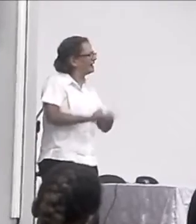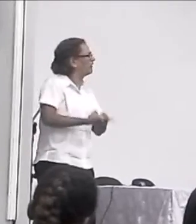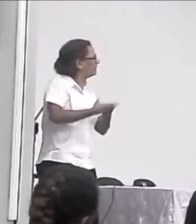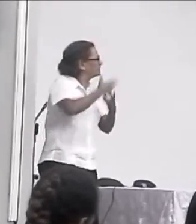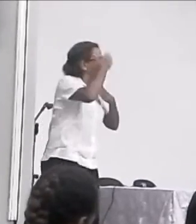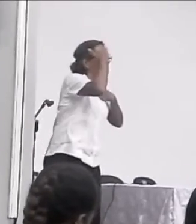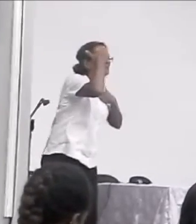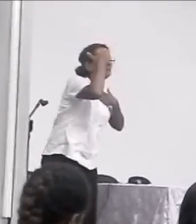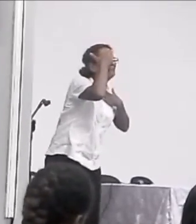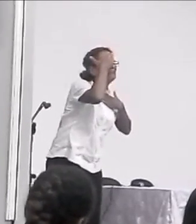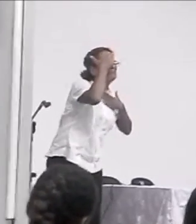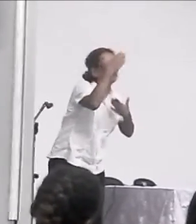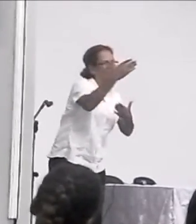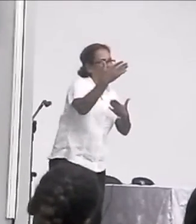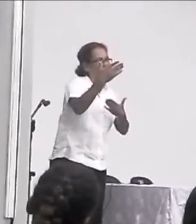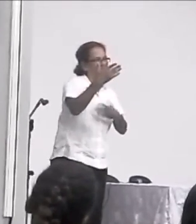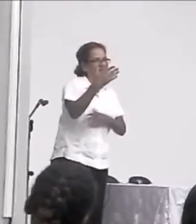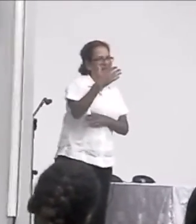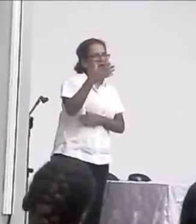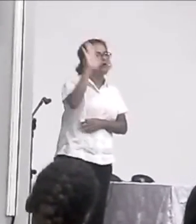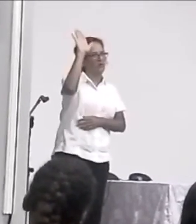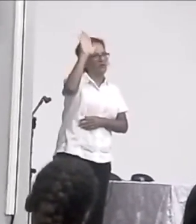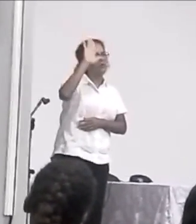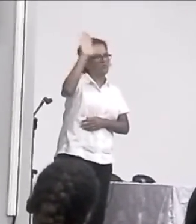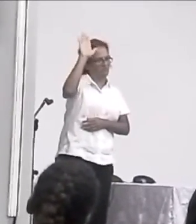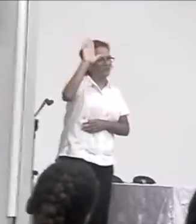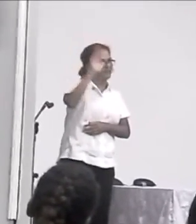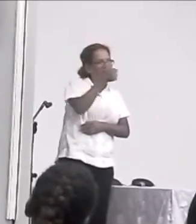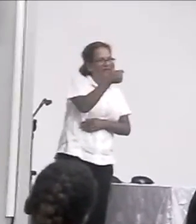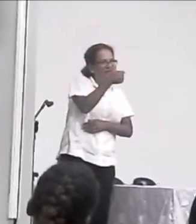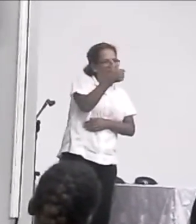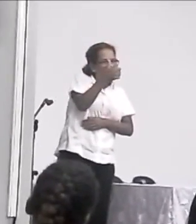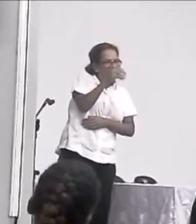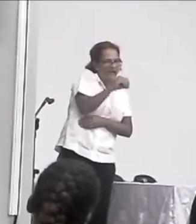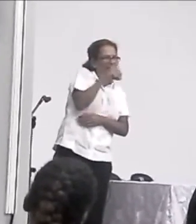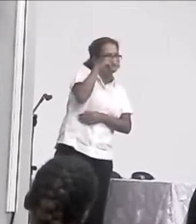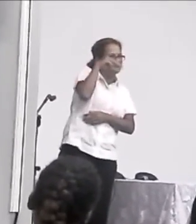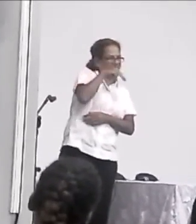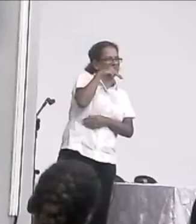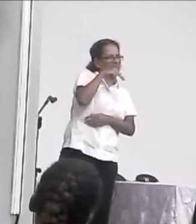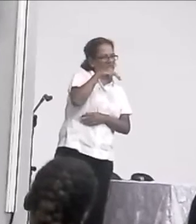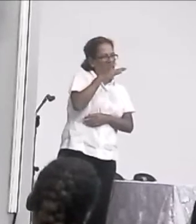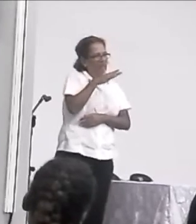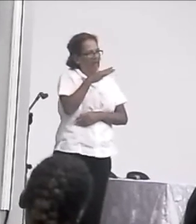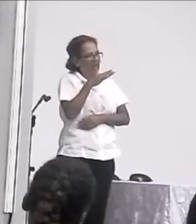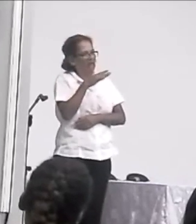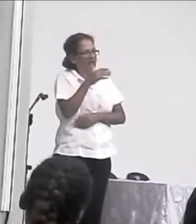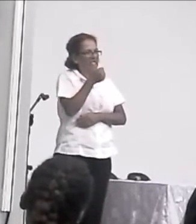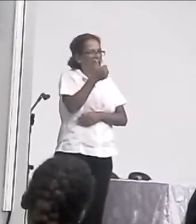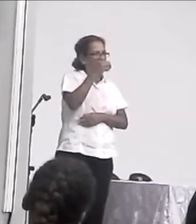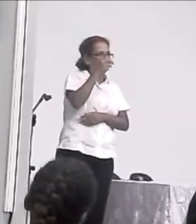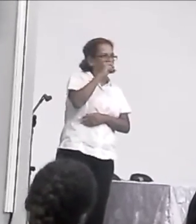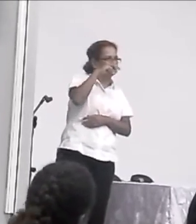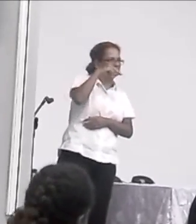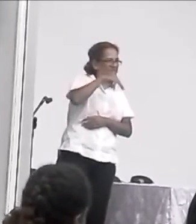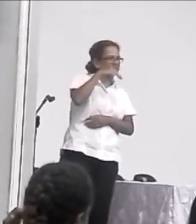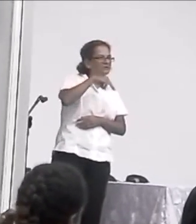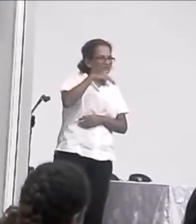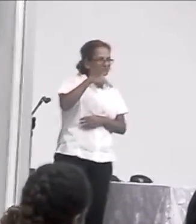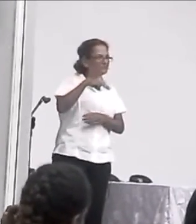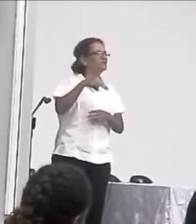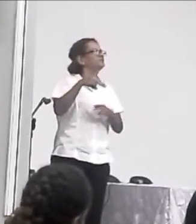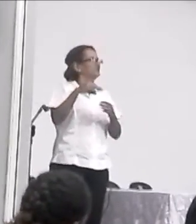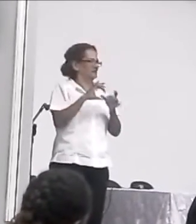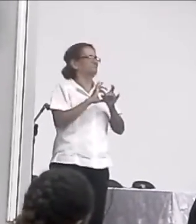Agradeço muito. Eu prometo que já vão ser 10 minutos e meio, tá bom? 10 minutos e meio. Depois de 10 minutos e meio, todo mundo pode sair